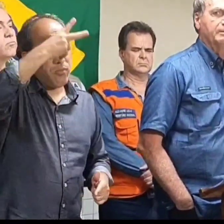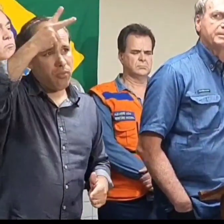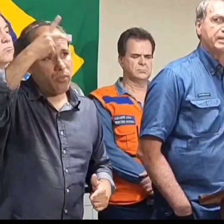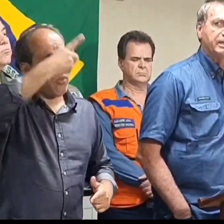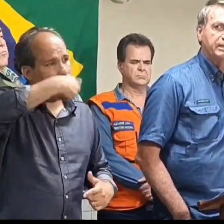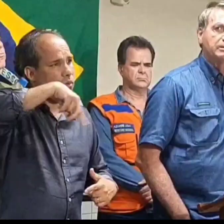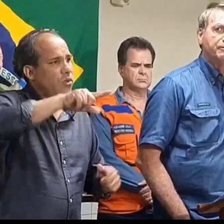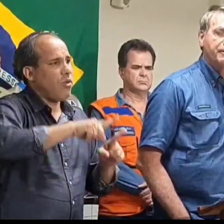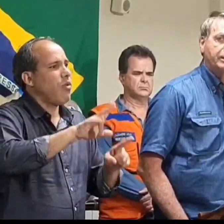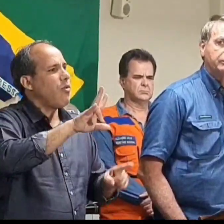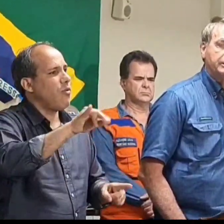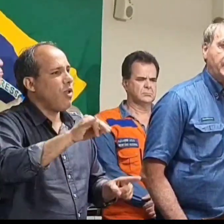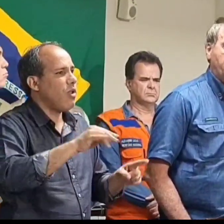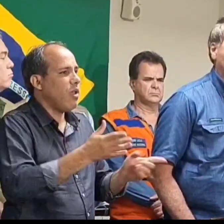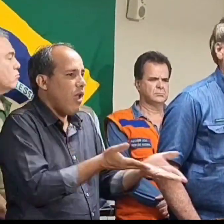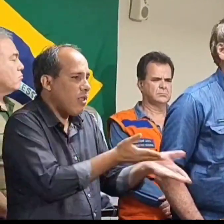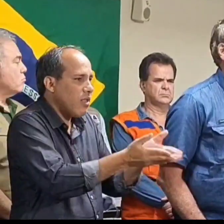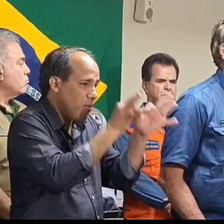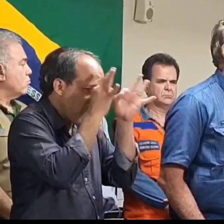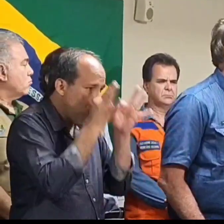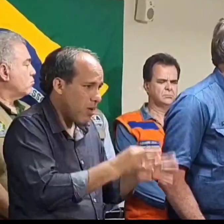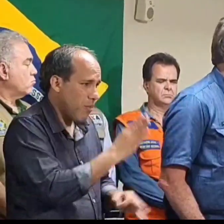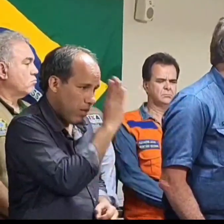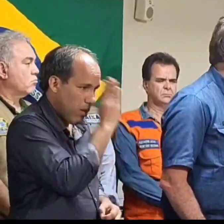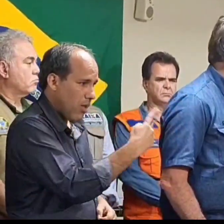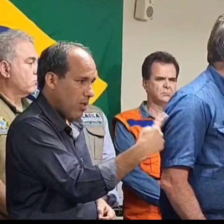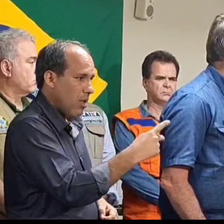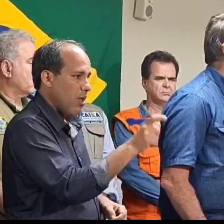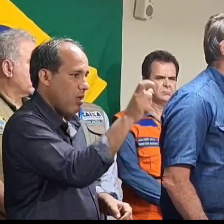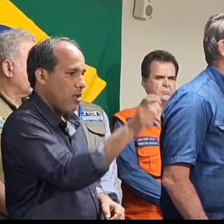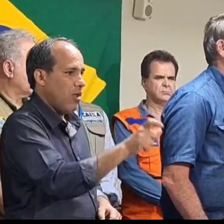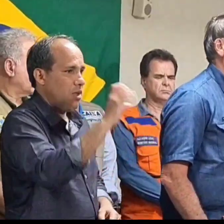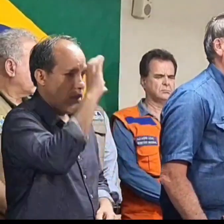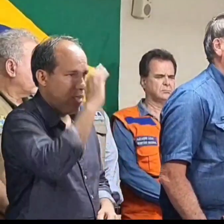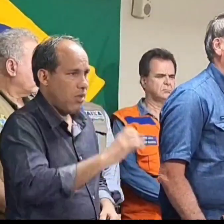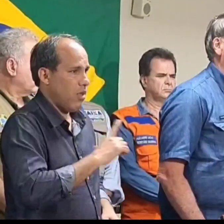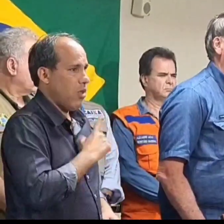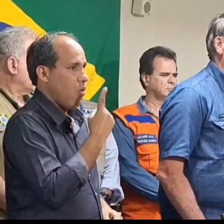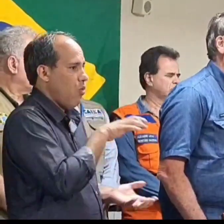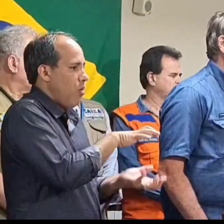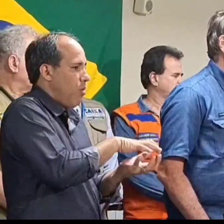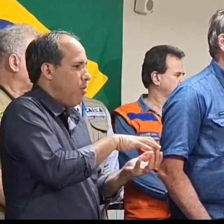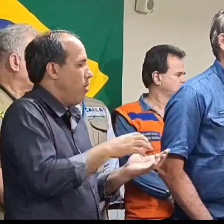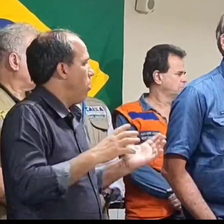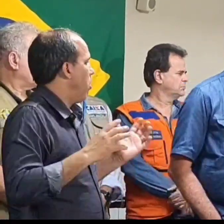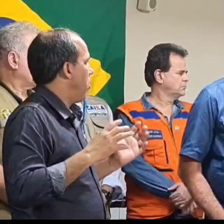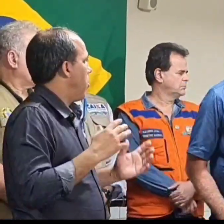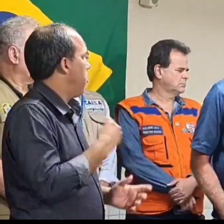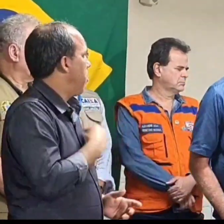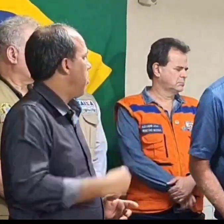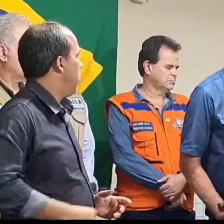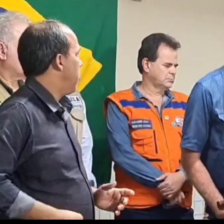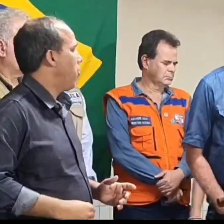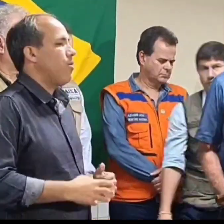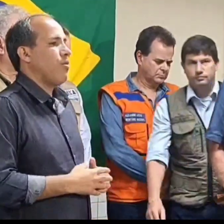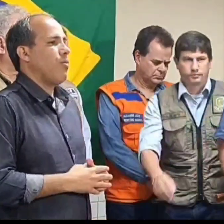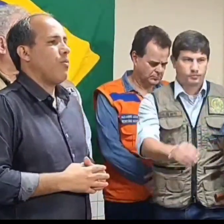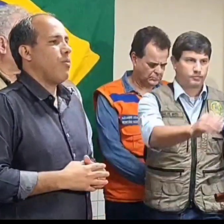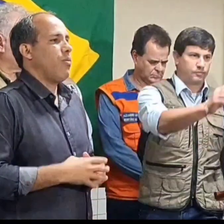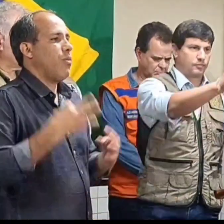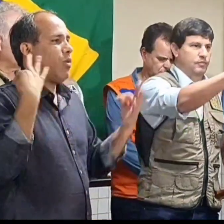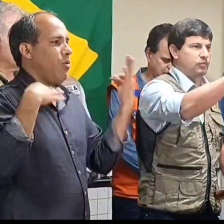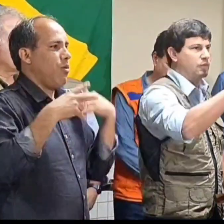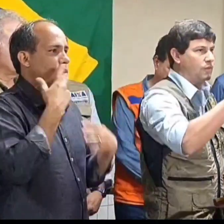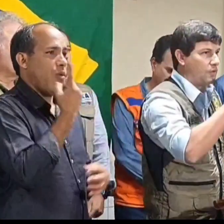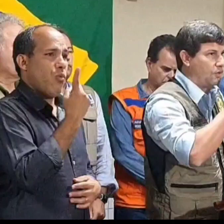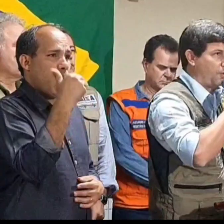nós estaremos atendendo de fato o interessado na ponta da linha. Temos um pernambucano aqui, o Turismo vai falar 1 minuto. Presidente, aí